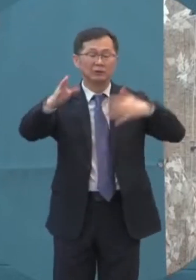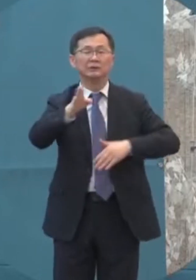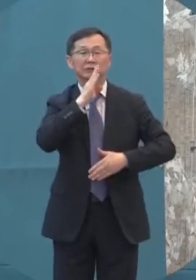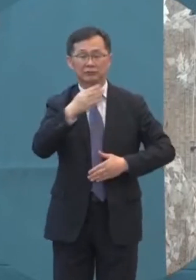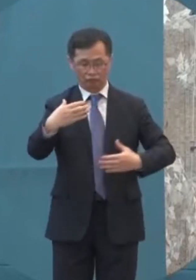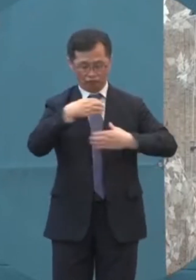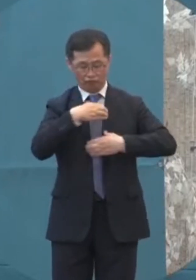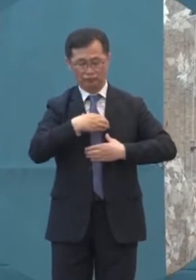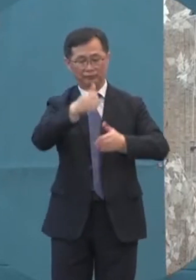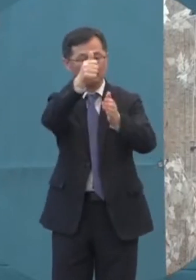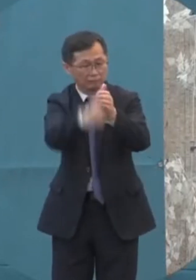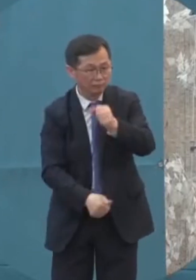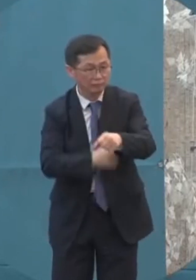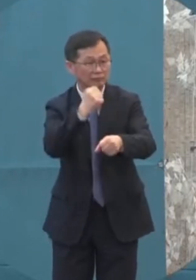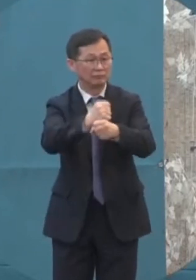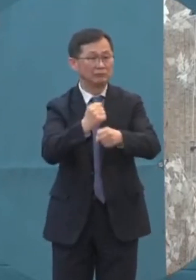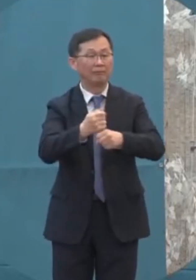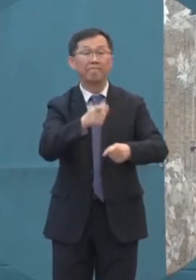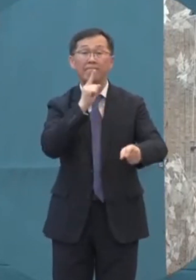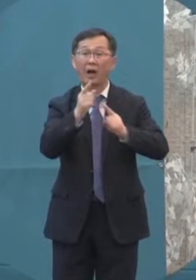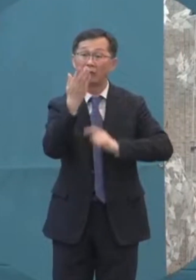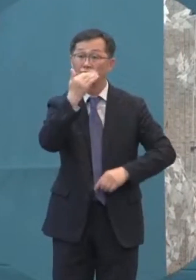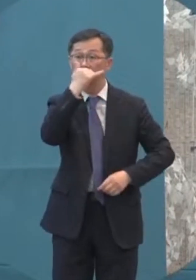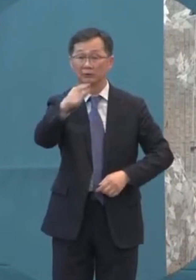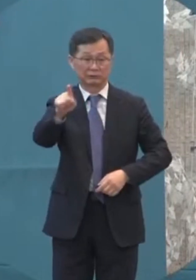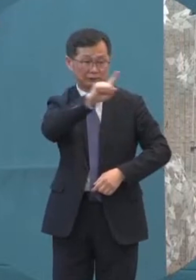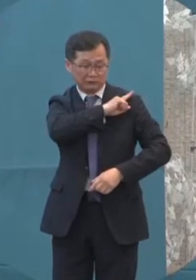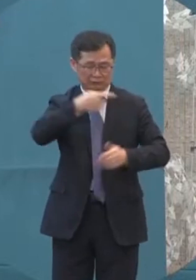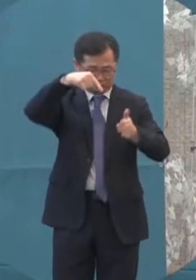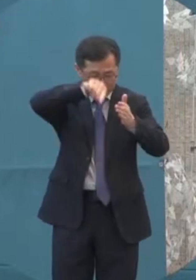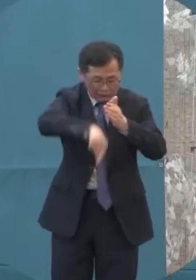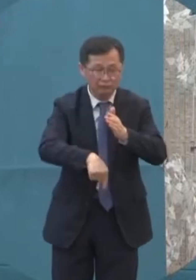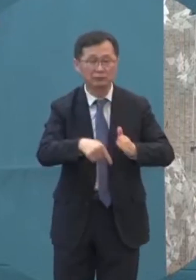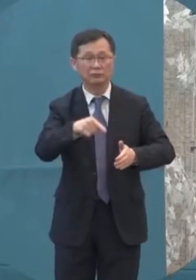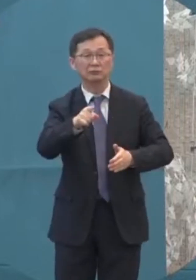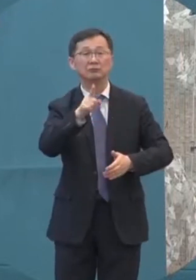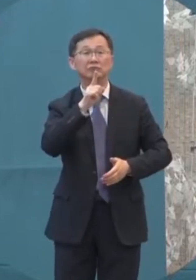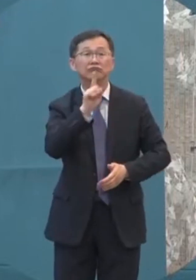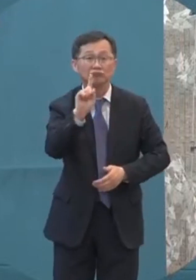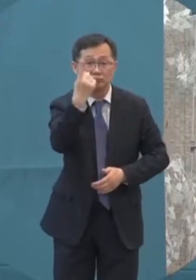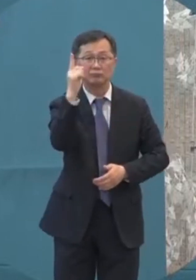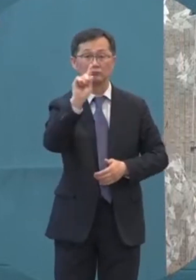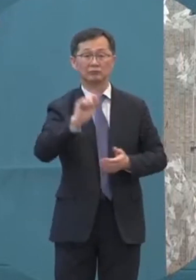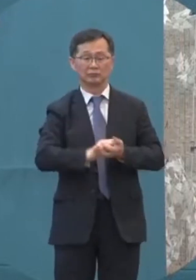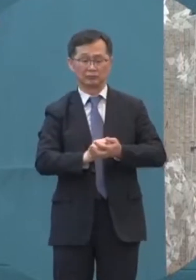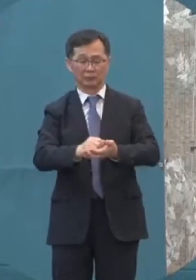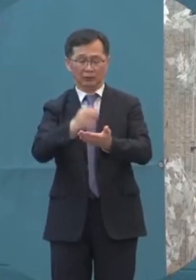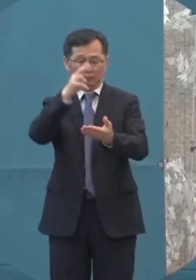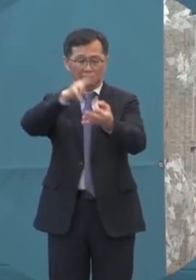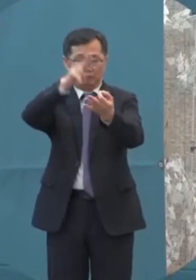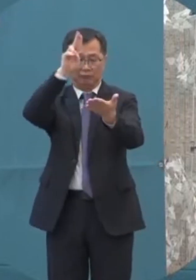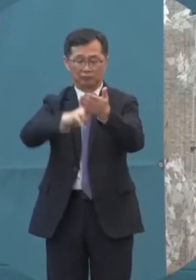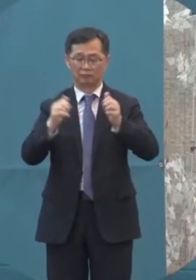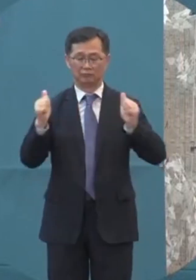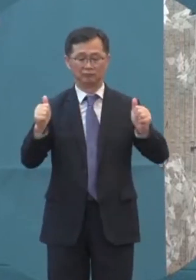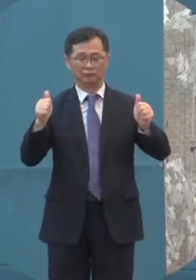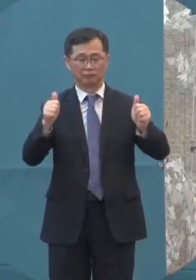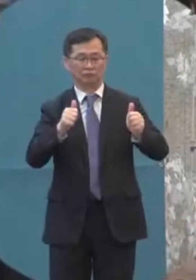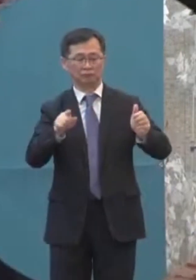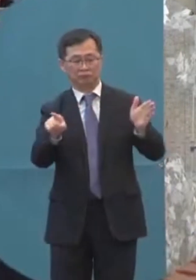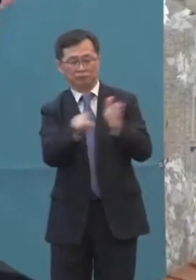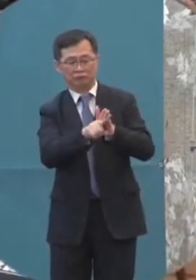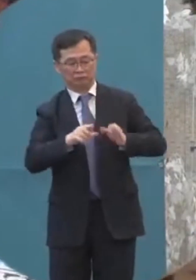위기에 빠졌다라고 말할 수 있는 가장 깊은 이유는 사법부 불신이라고 생각합니다.